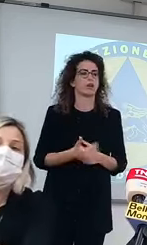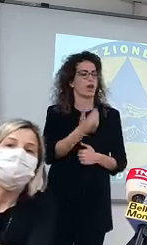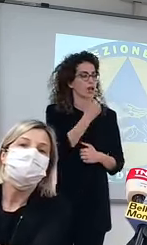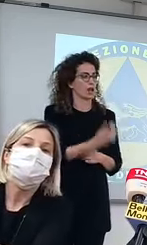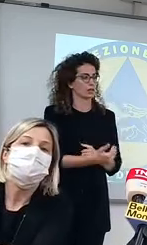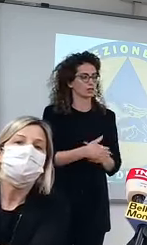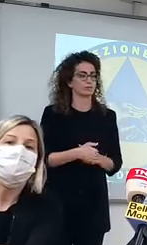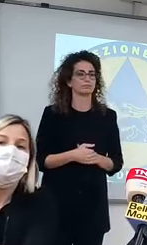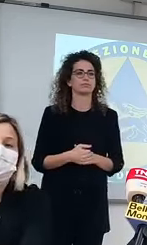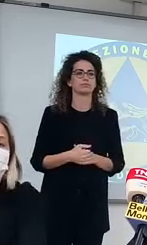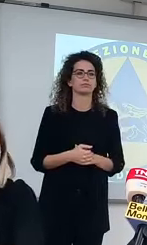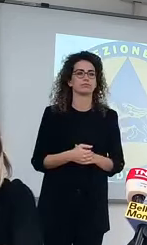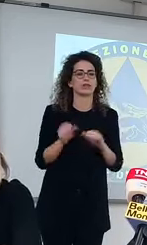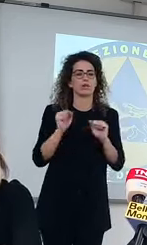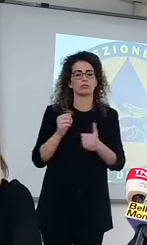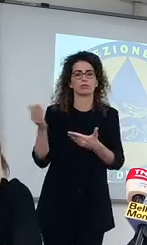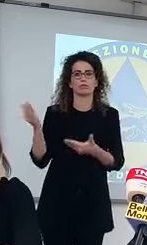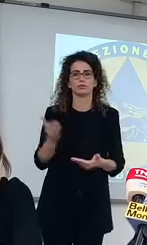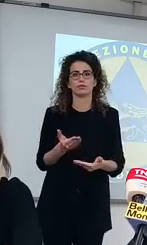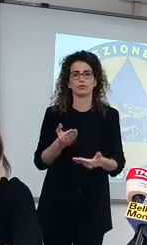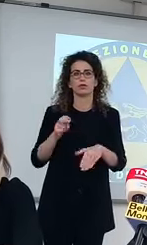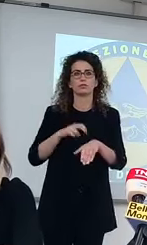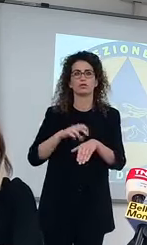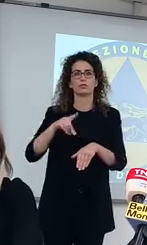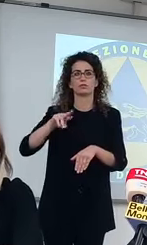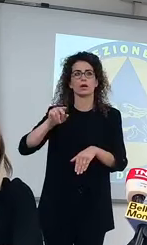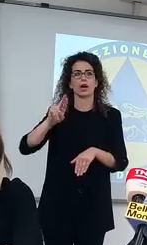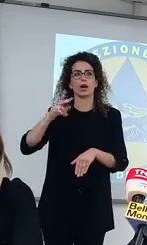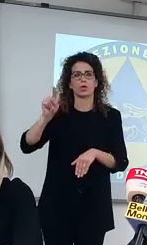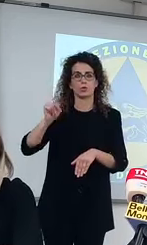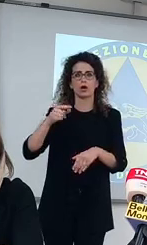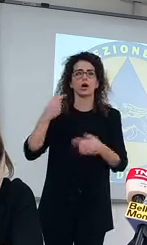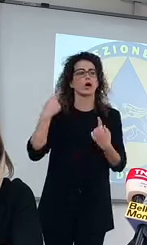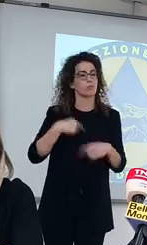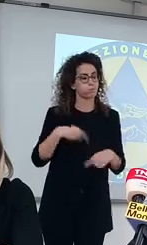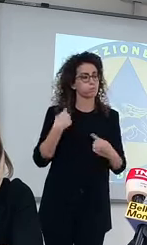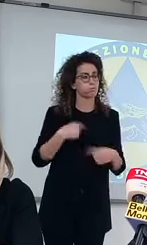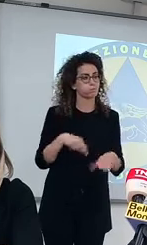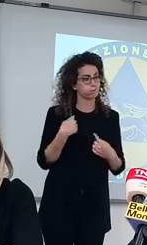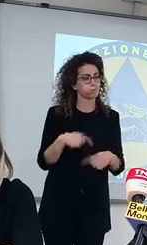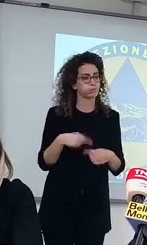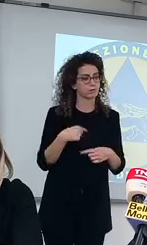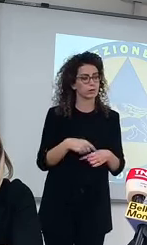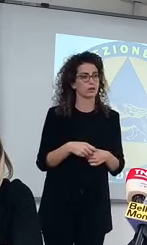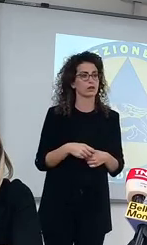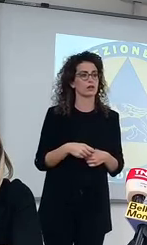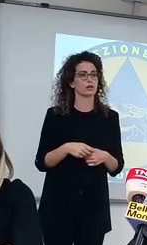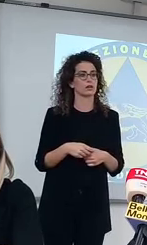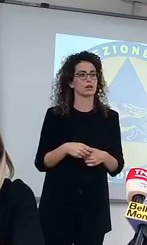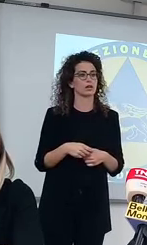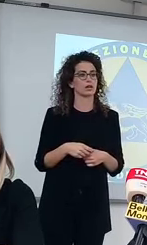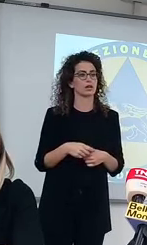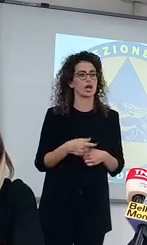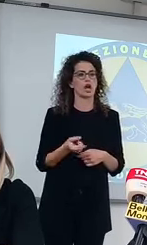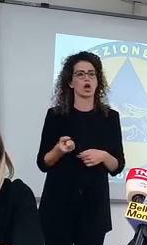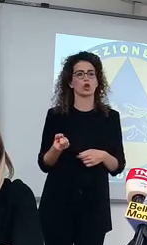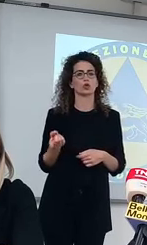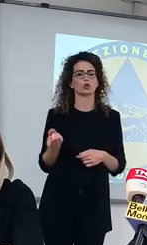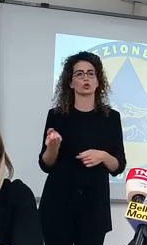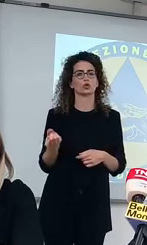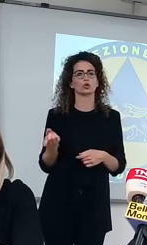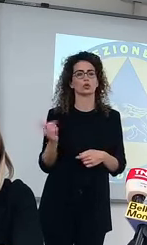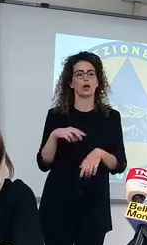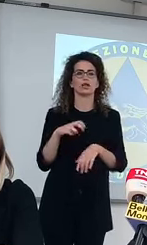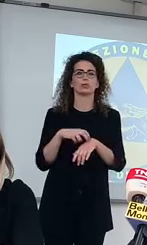Grazie. Ma potrò anche invitare magari il professor Palù. Per... Infatti volevamo, perché lui proprio... Comunque ci sarà domani, professor